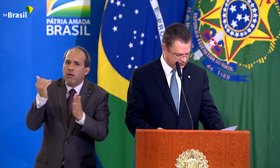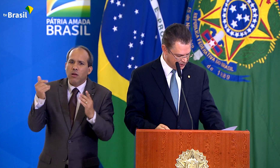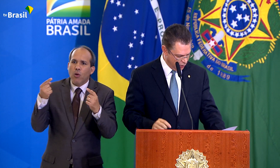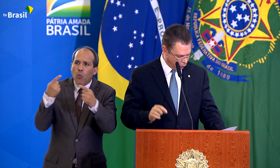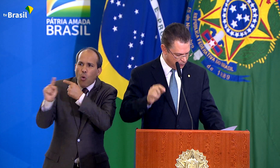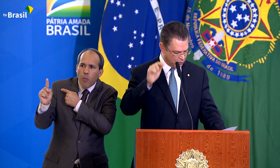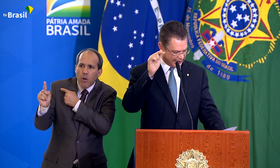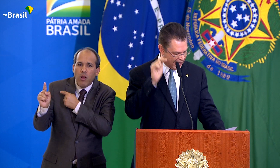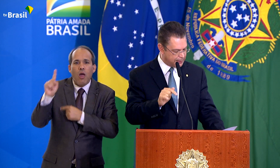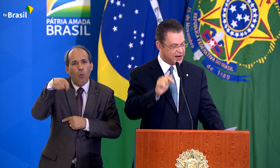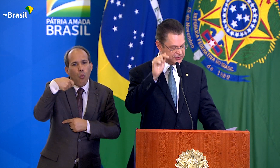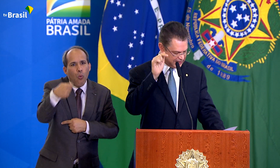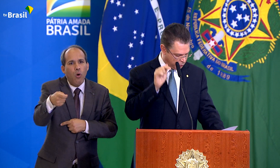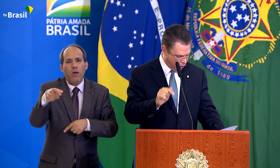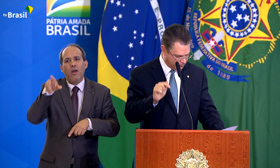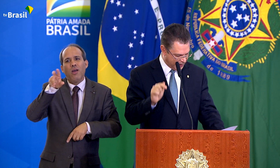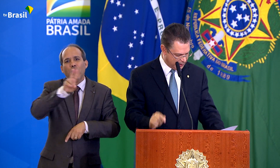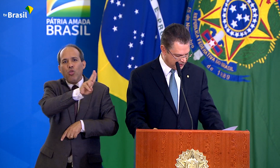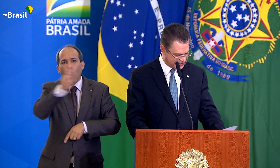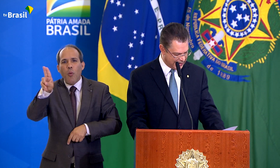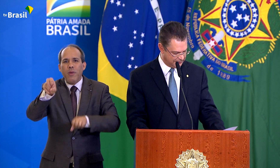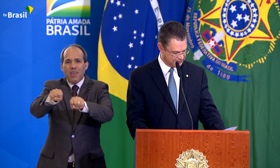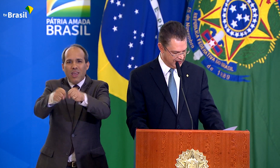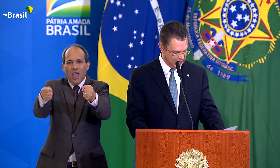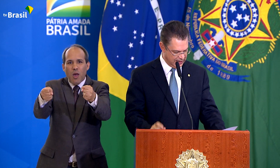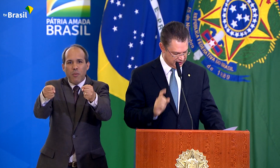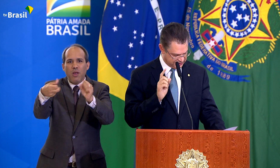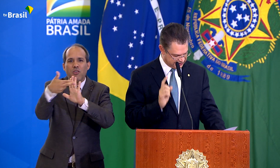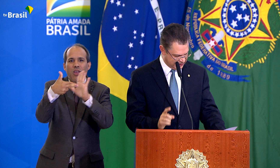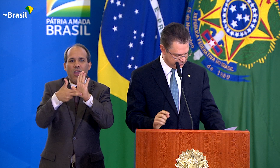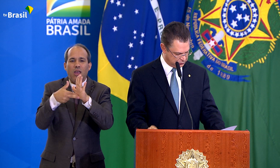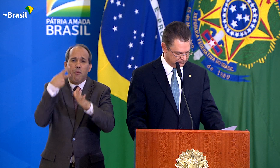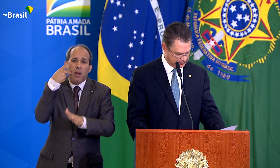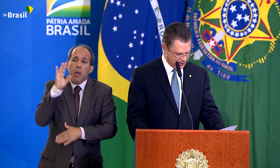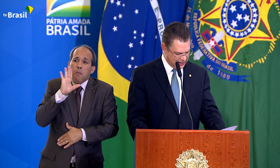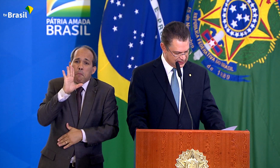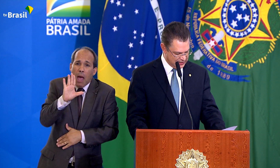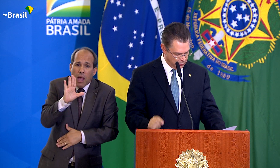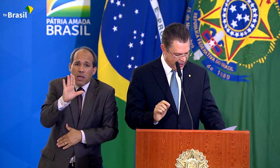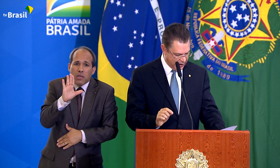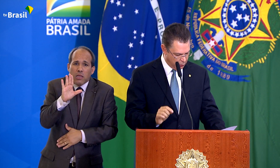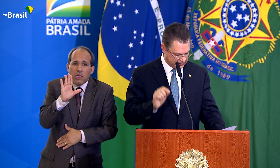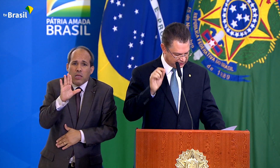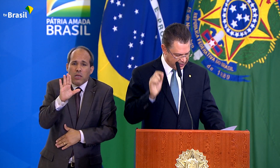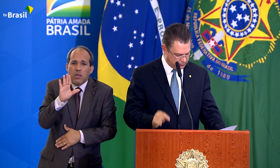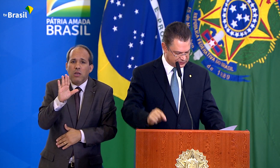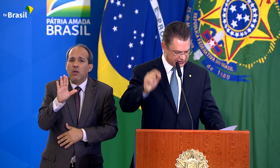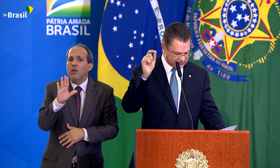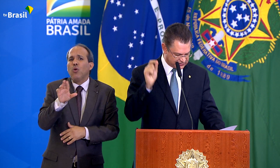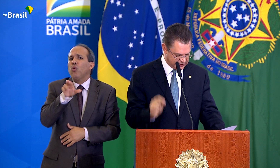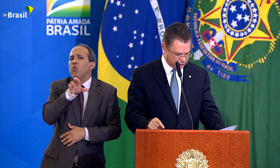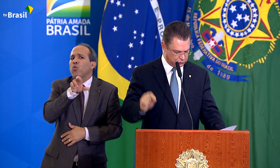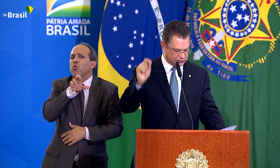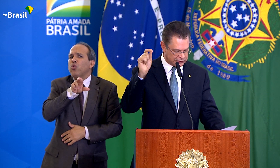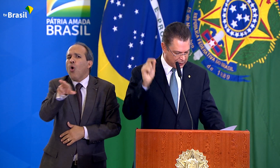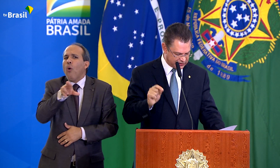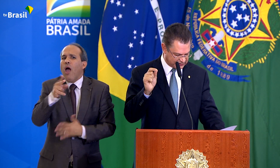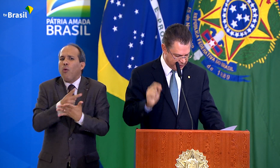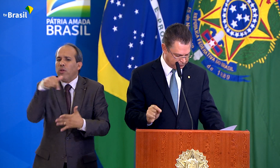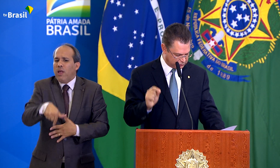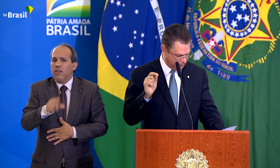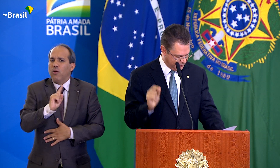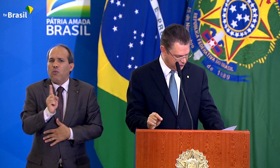caracteriza-se como quebra de decoro parlamentar entretanto não é o que temos assistido